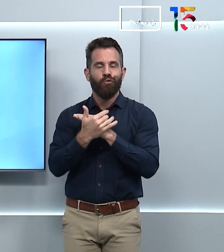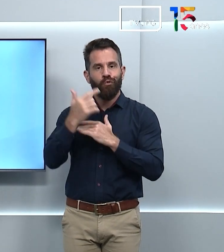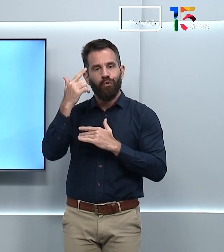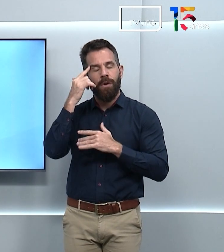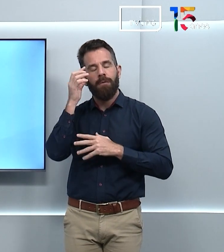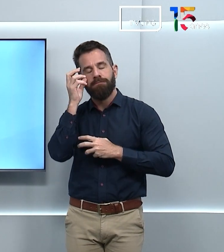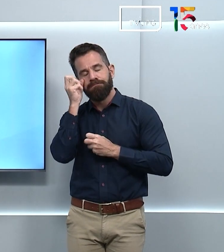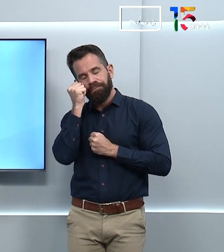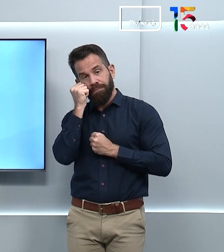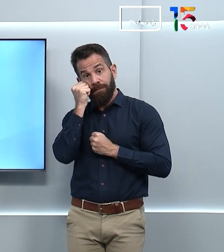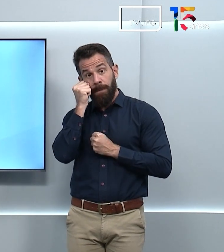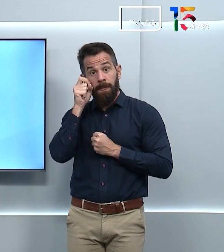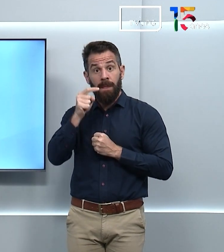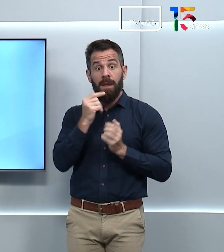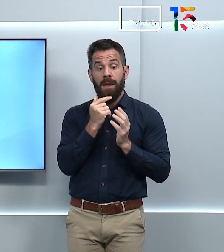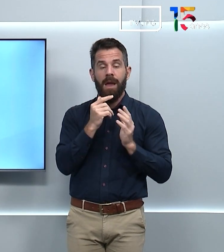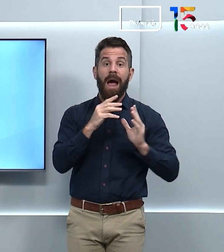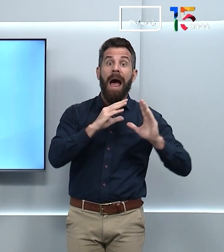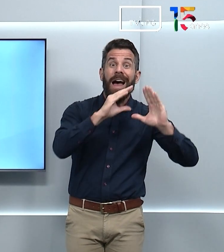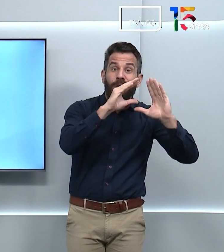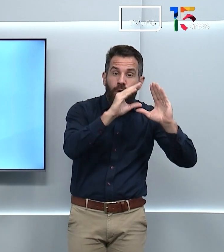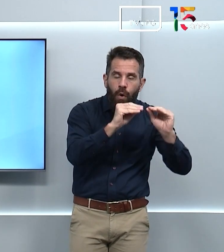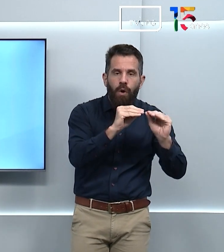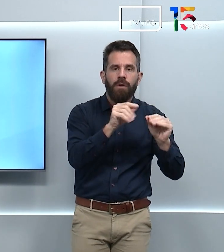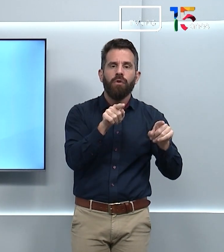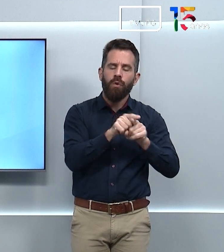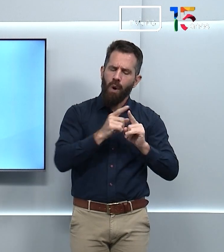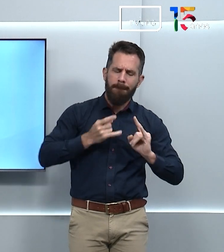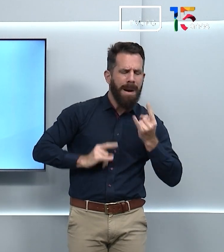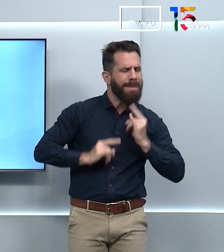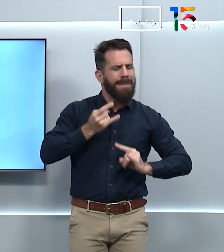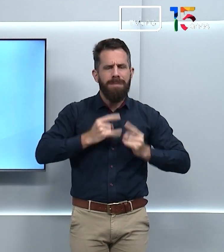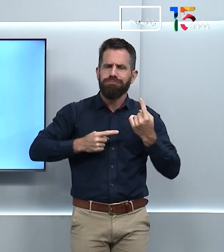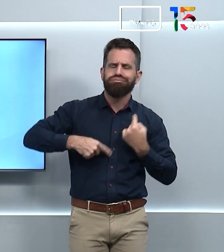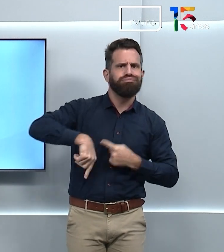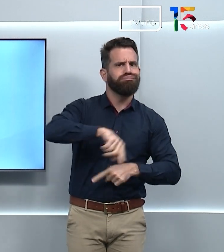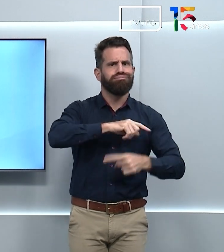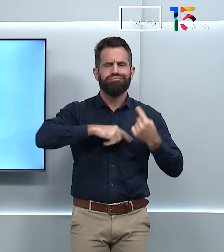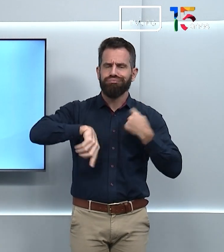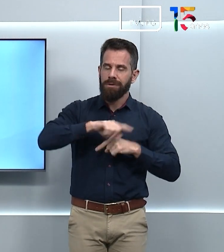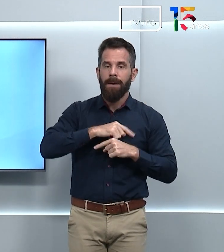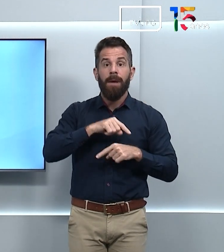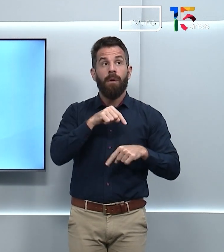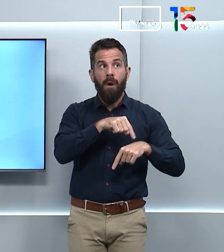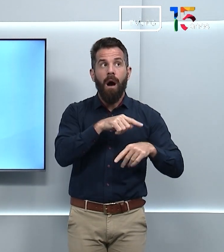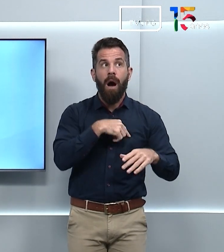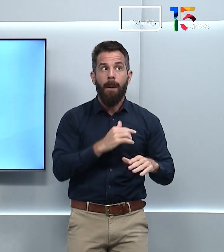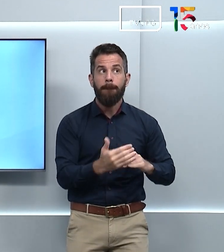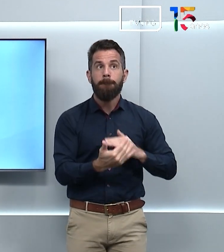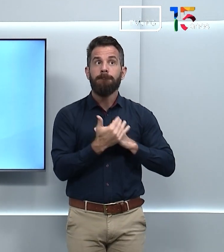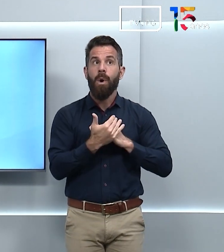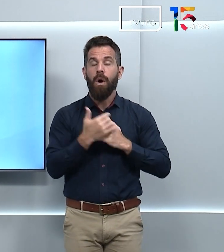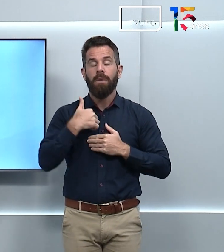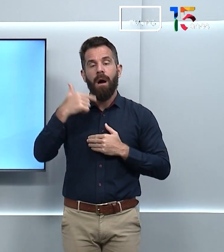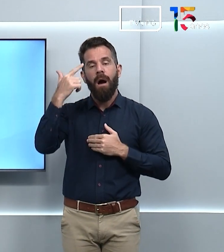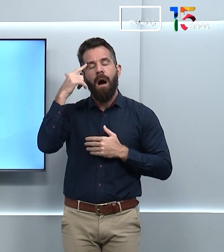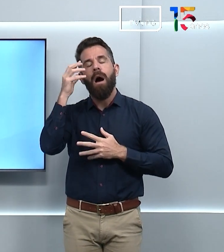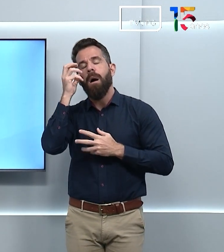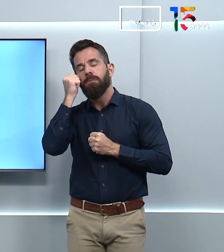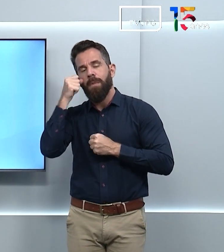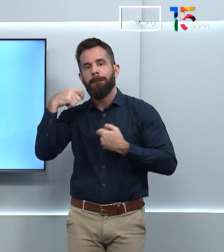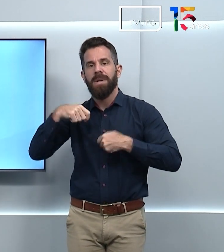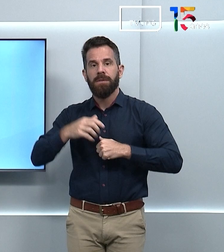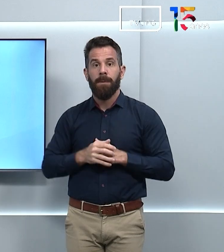e ajuda o organismo a entender, né, que é hora de dormir. Mas com o crescimento dos problemas relacionados ao sono, muitas pessoas